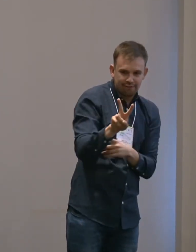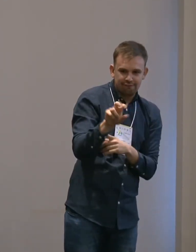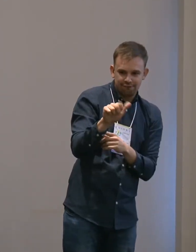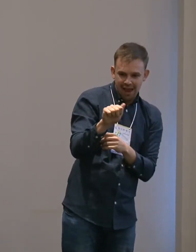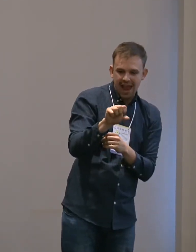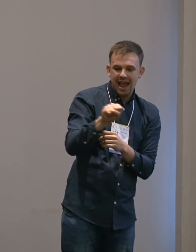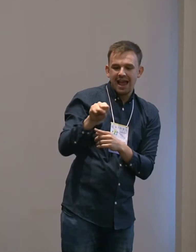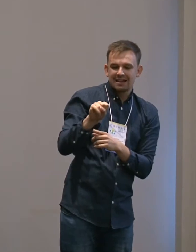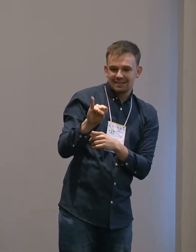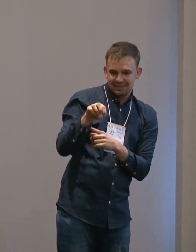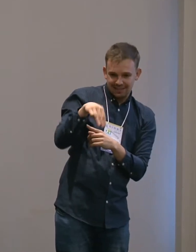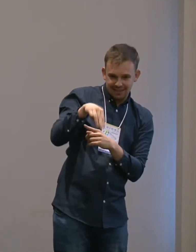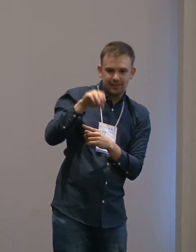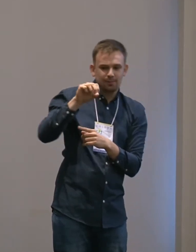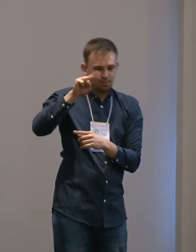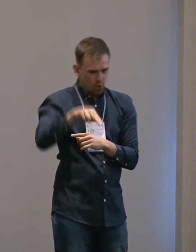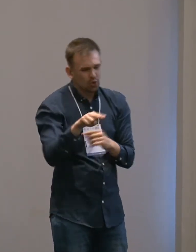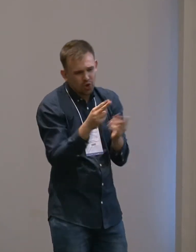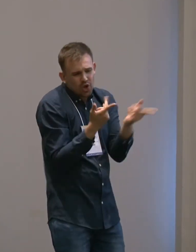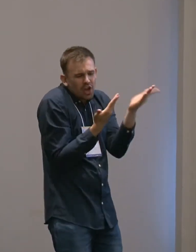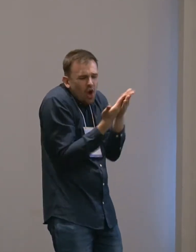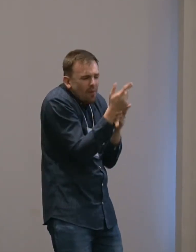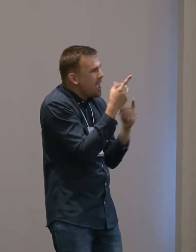inicialmente em Varsinon